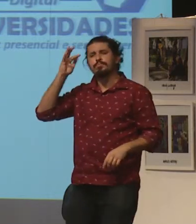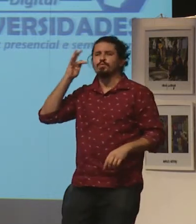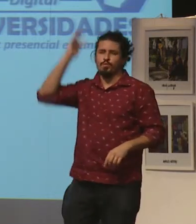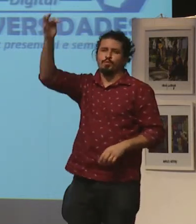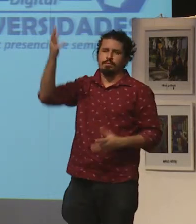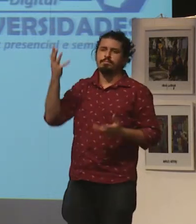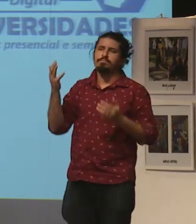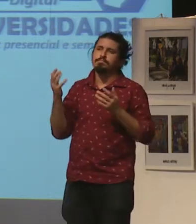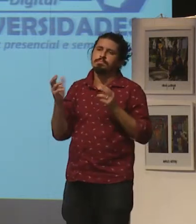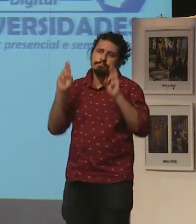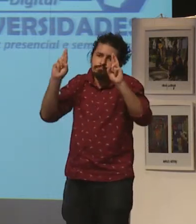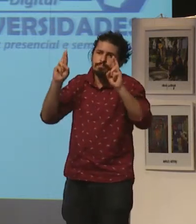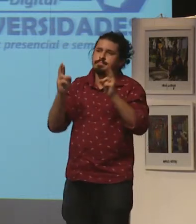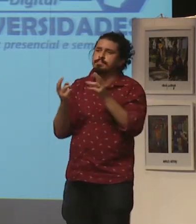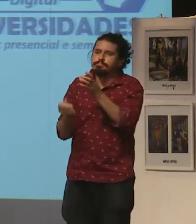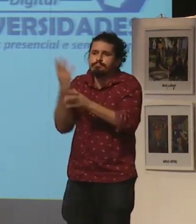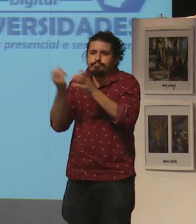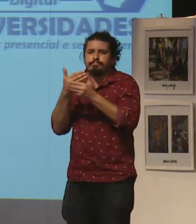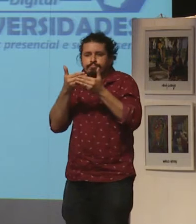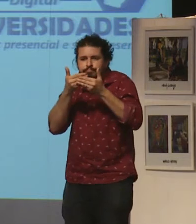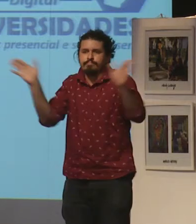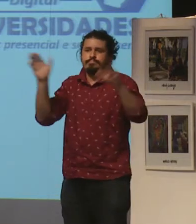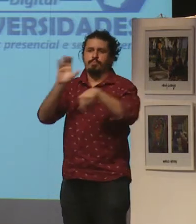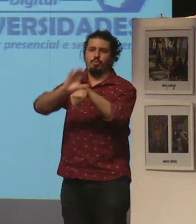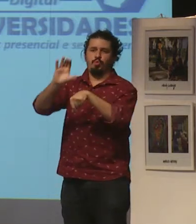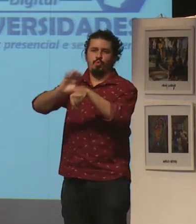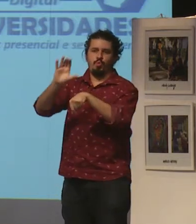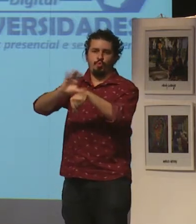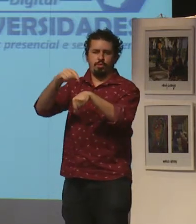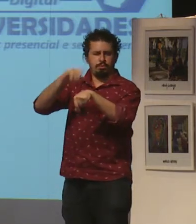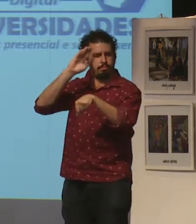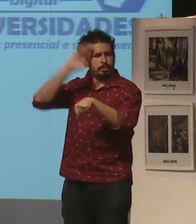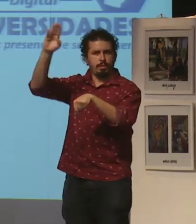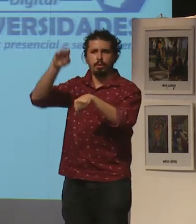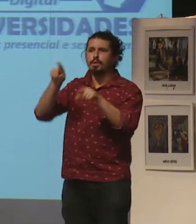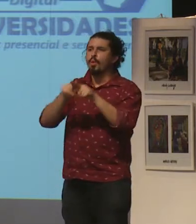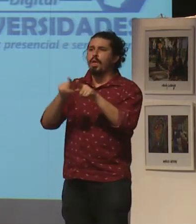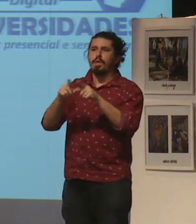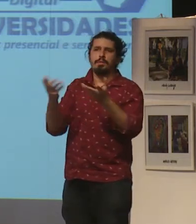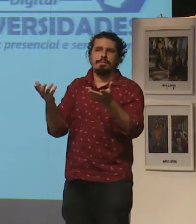eu fiquei pensando assim que futuramente, tomara que seja foi um pontapé para abrir as portas para começar